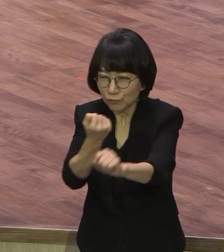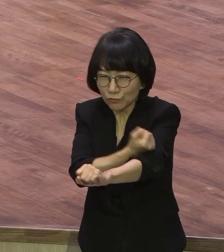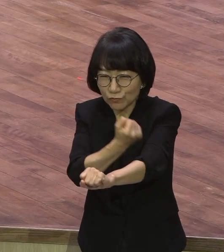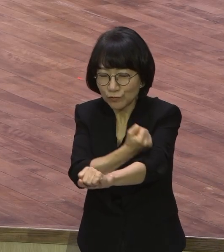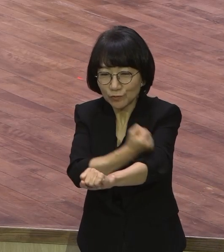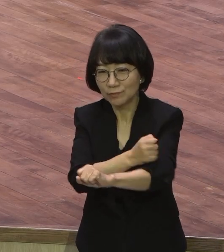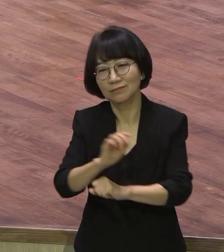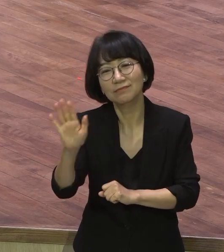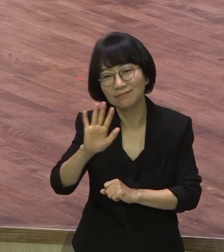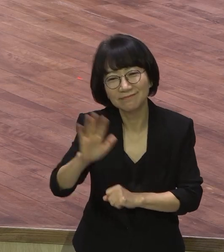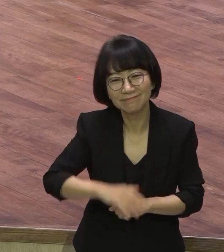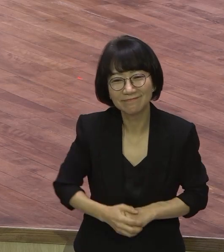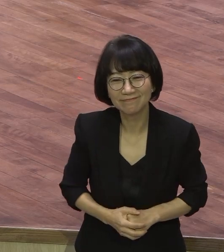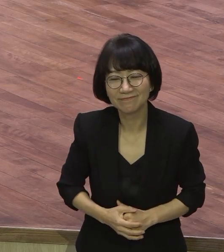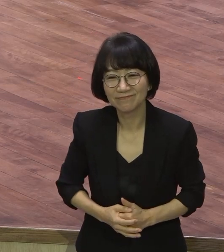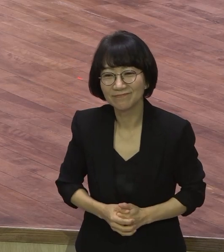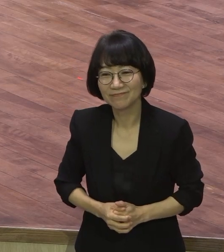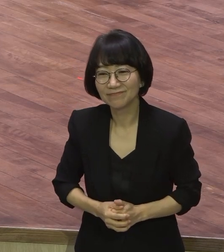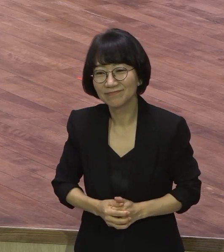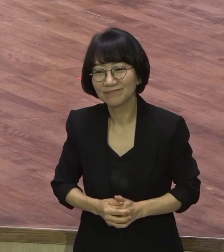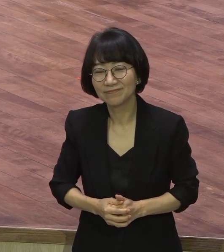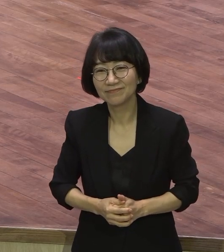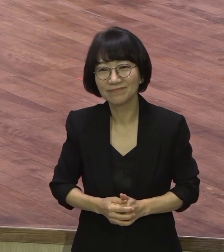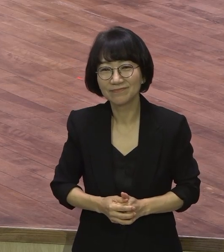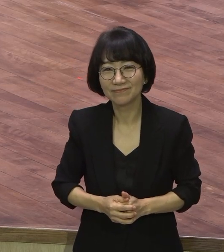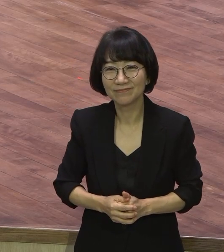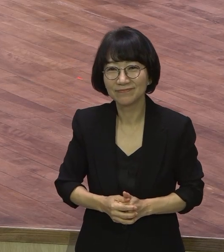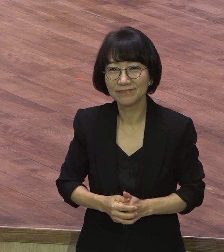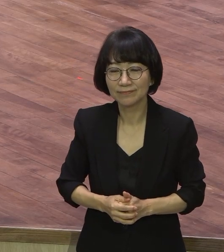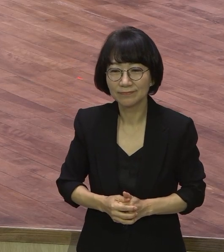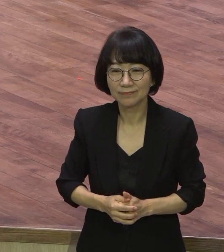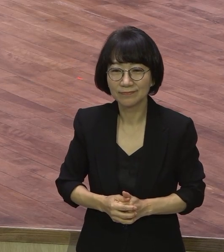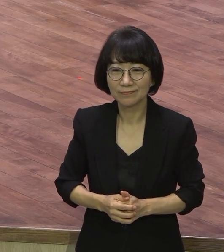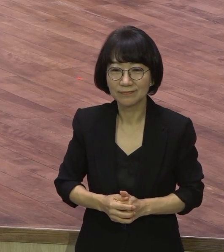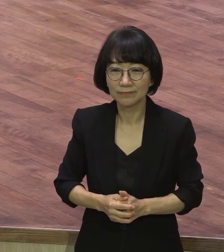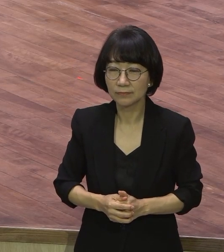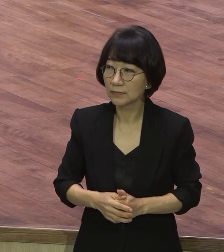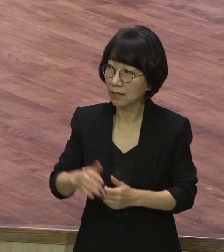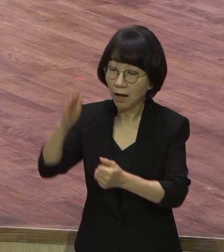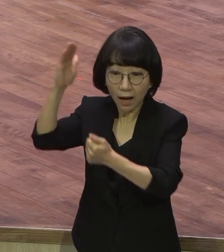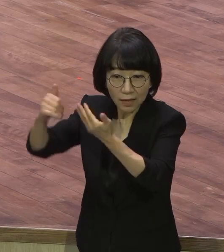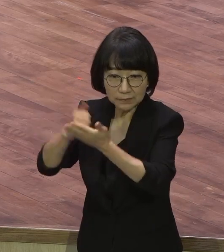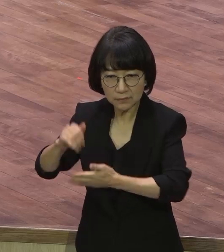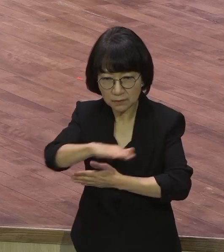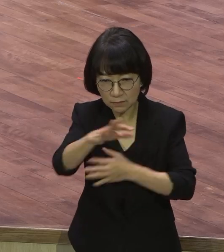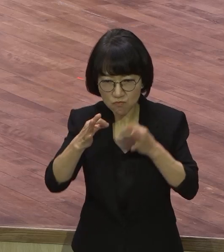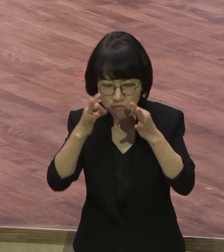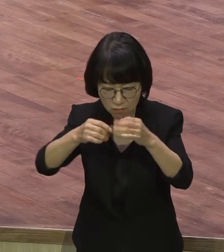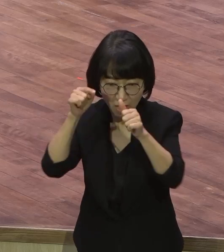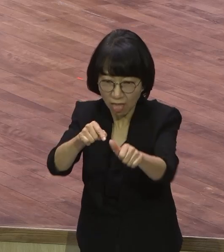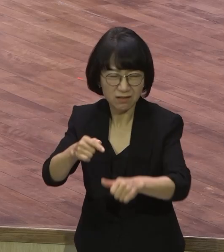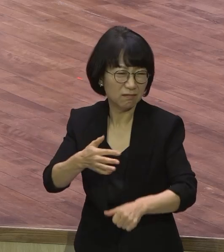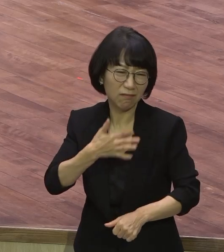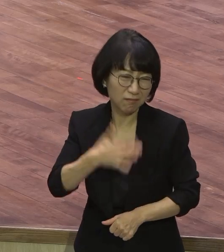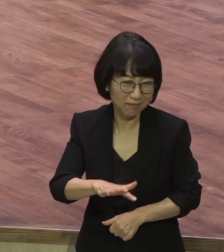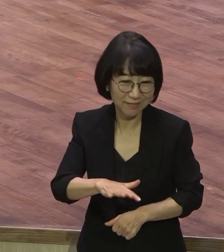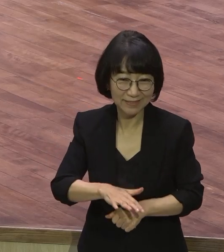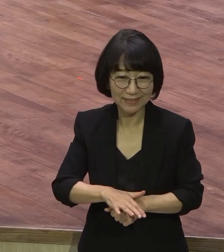얻어지는 게 아니라 요구하지도 않아요. 행위, 노력 요구하지 않습니다. 오직